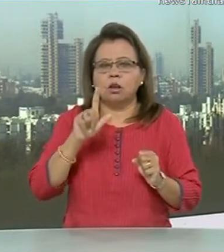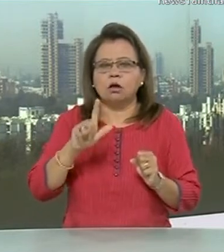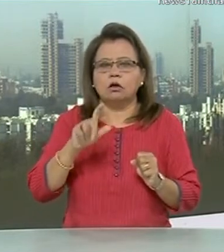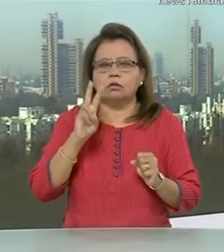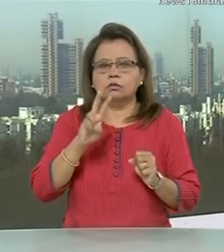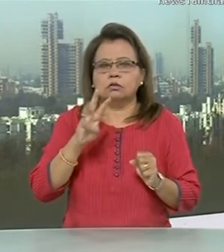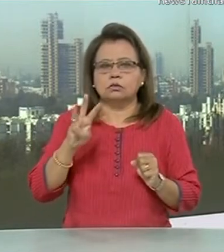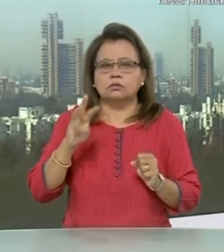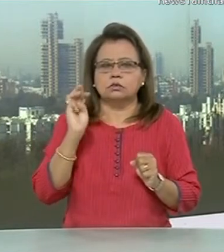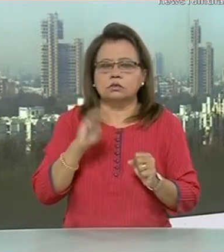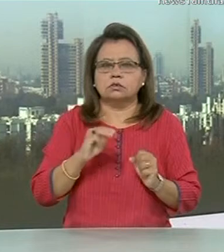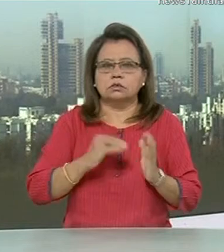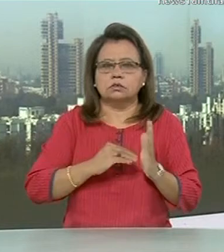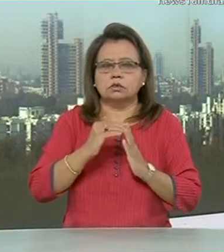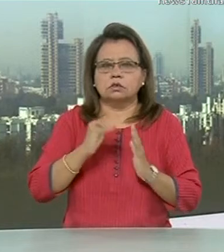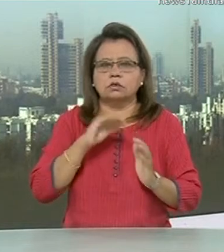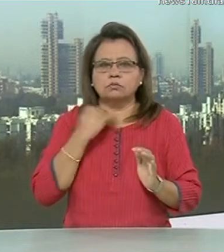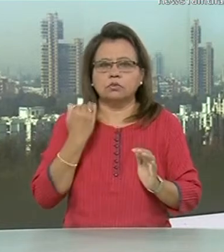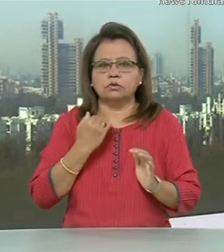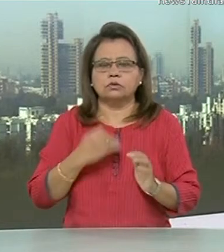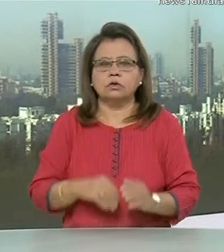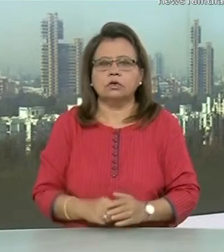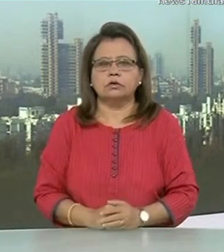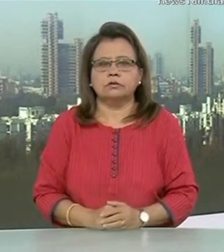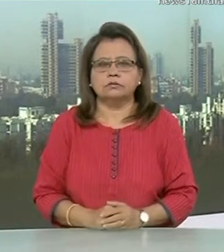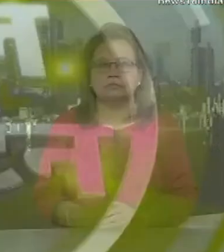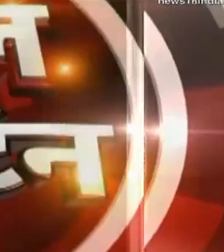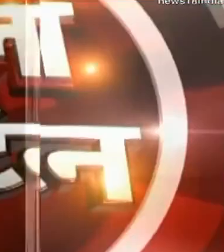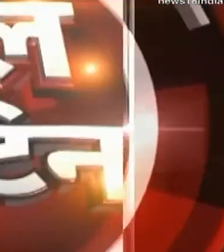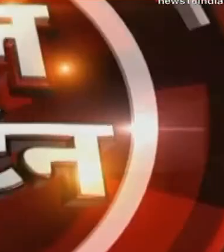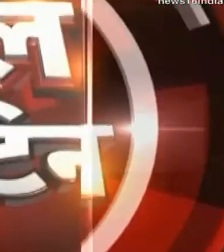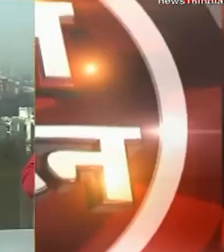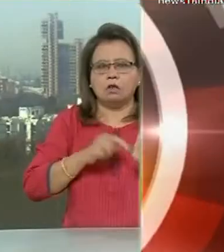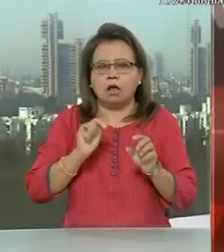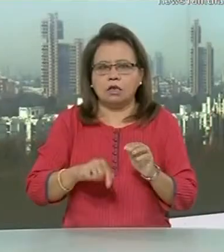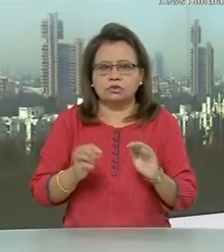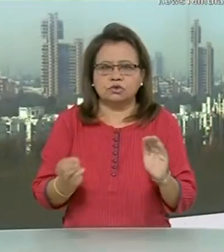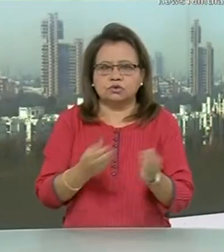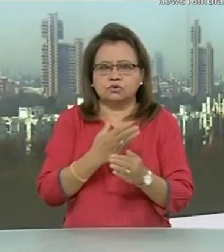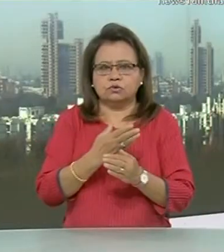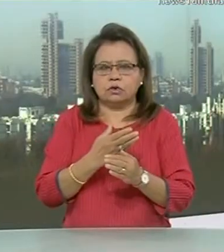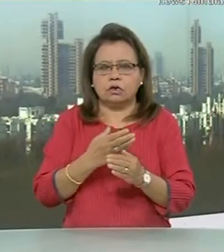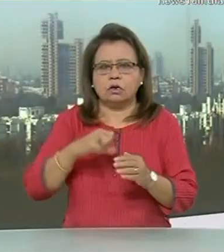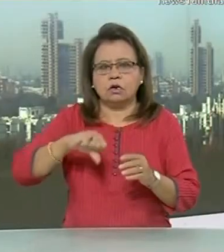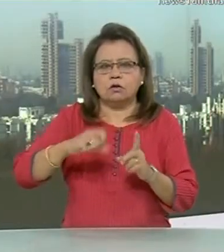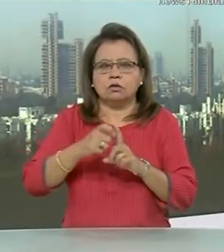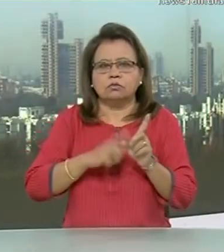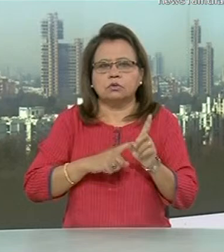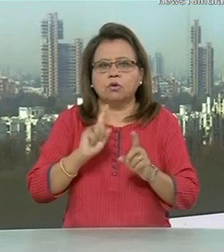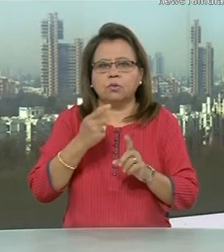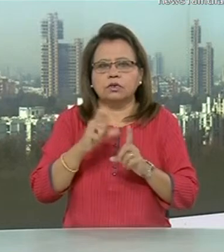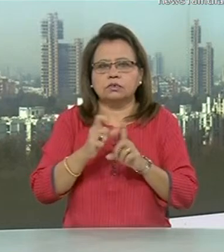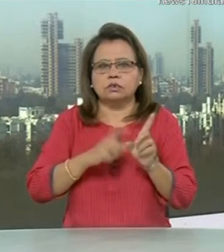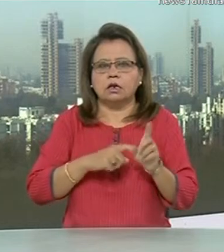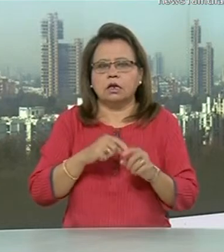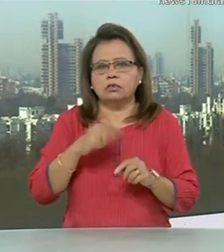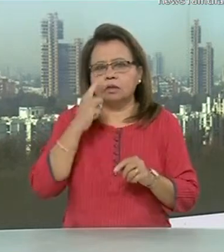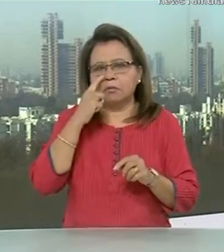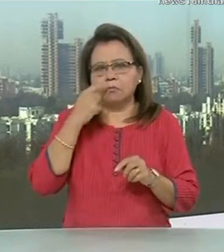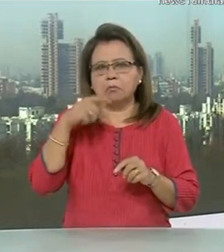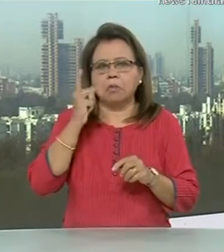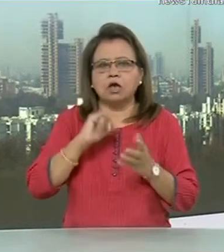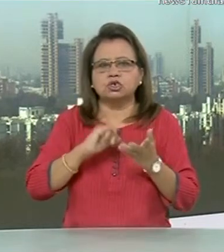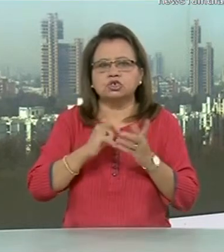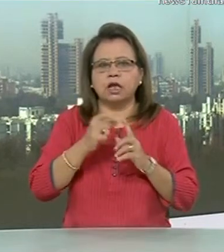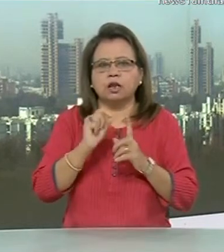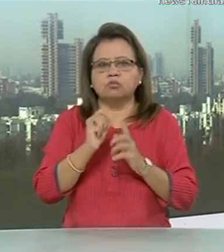23 हजार से ज्यादा लोगों की मौत हो चुकी है कि नवरात्र के पहले दिन आज मां शैलपुत्री